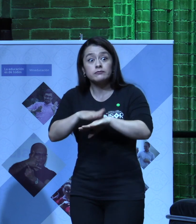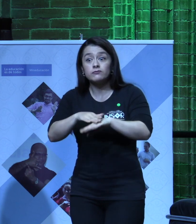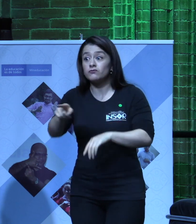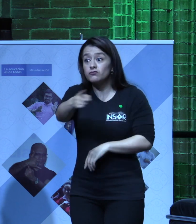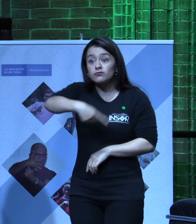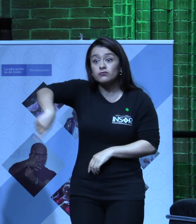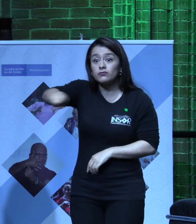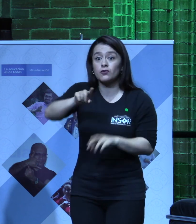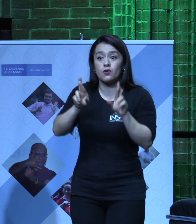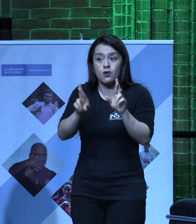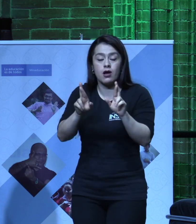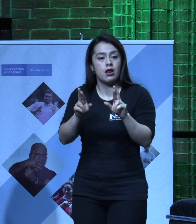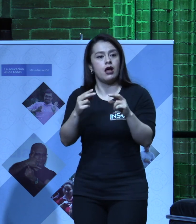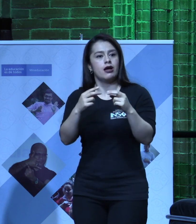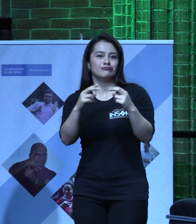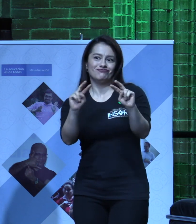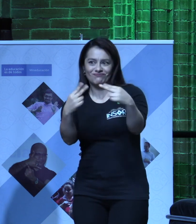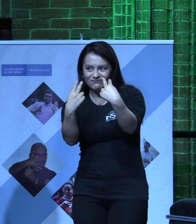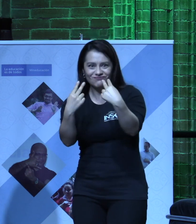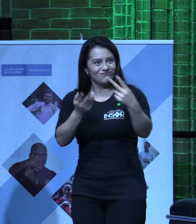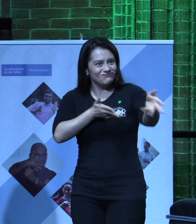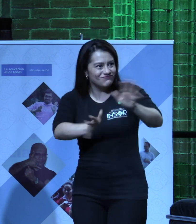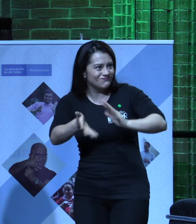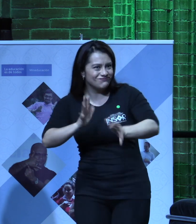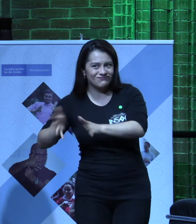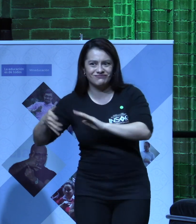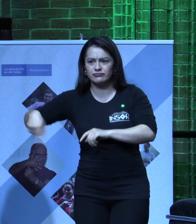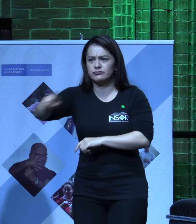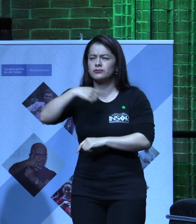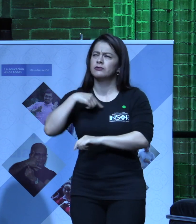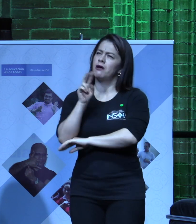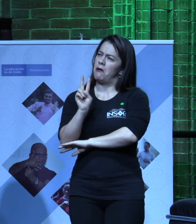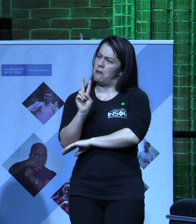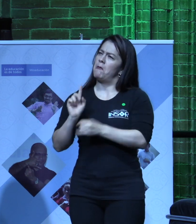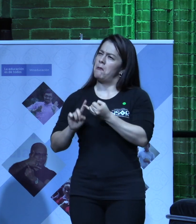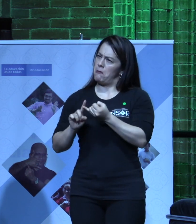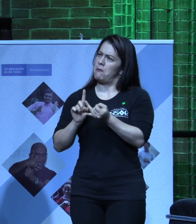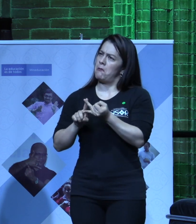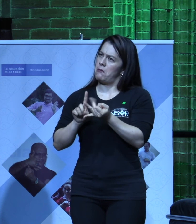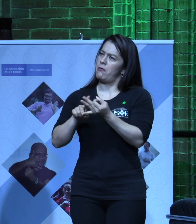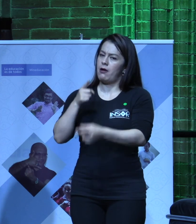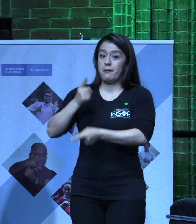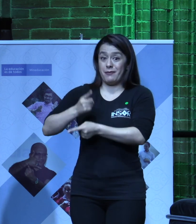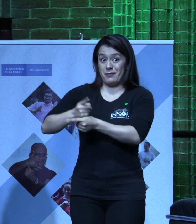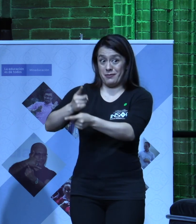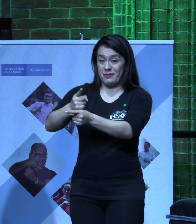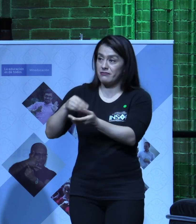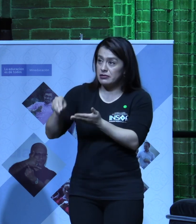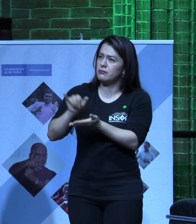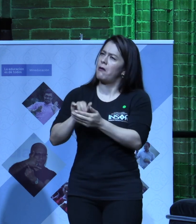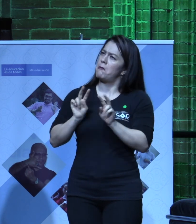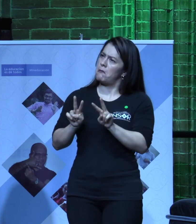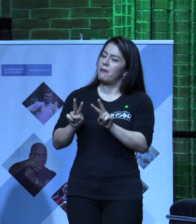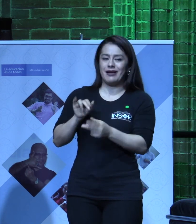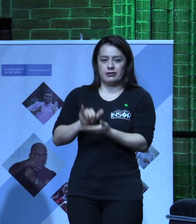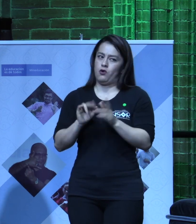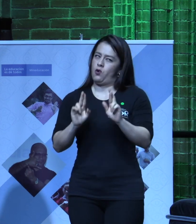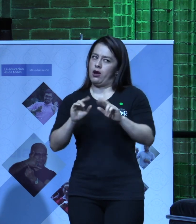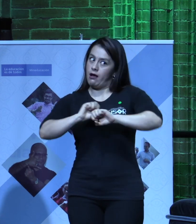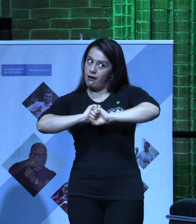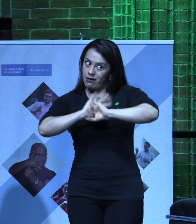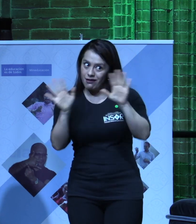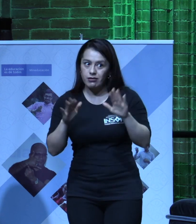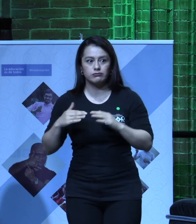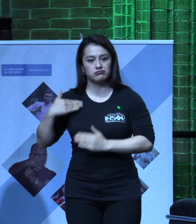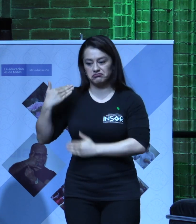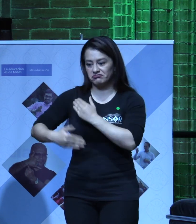espacio haya sido pues suficiente para que ustedes tengan claridad de cómo se ejecutaron los recursos y cómo se desarrolló la